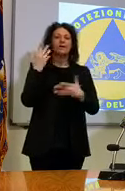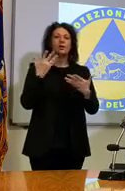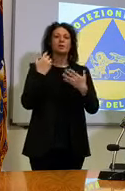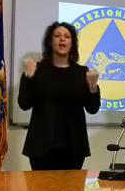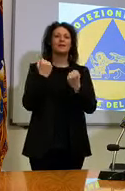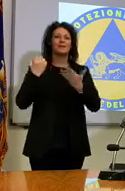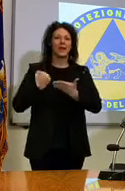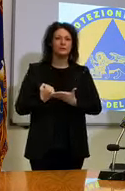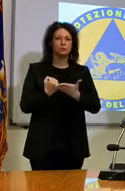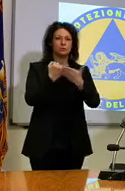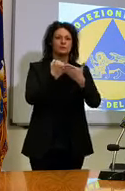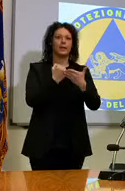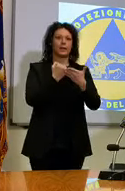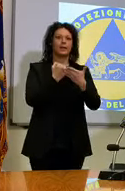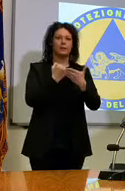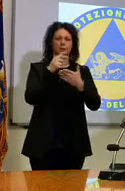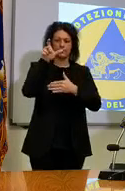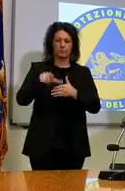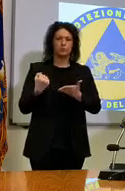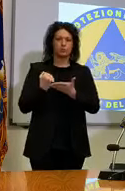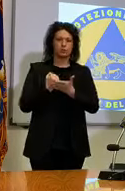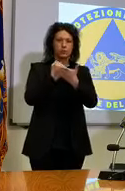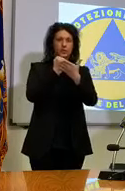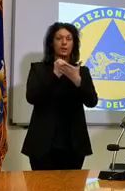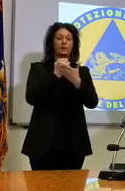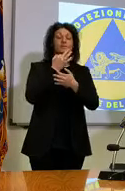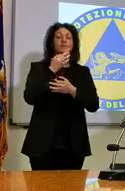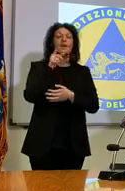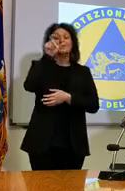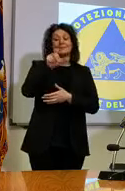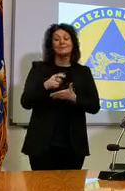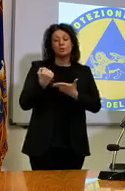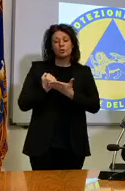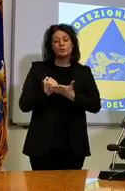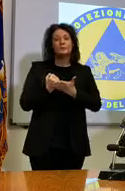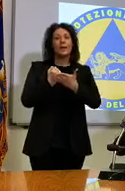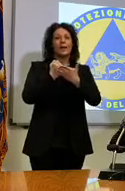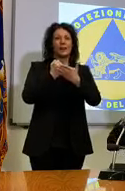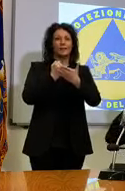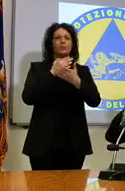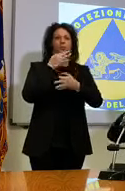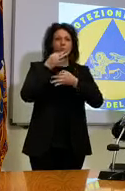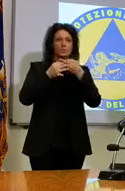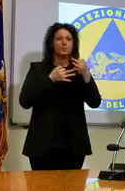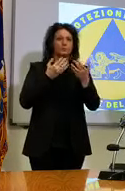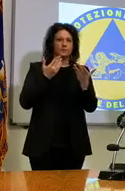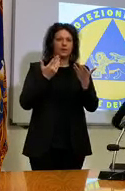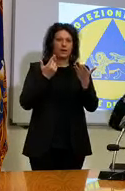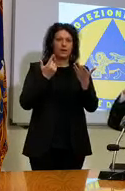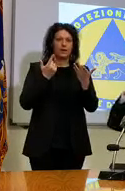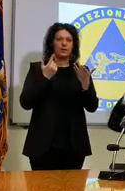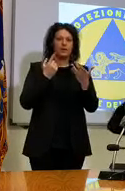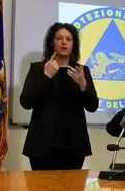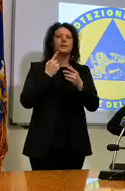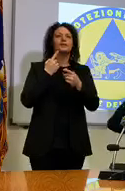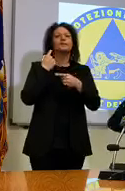hanno bisogno, come diceva giustamente questa mamma, di un sostegno che sia anche non abbassare la guardia rispetto al